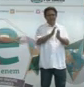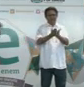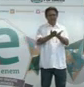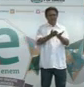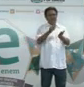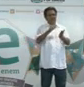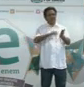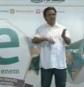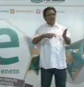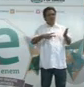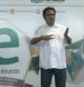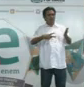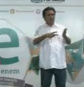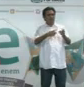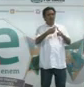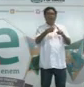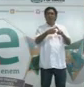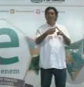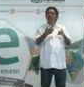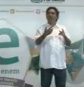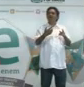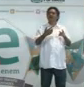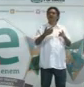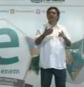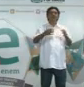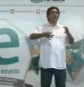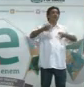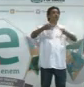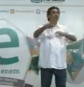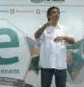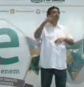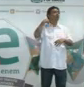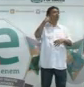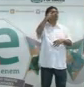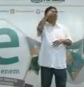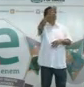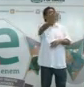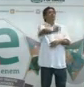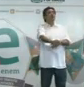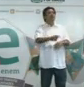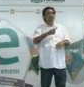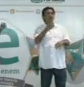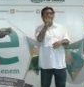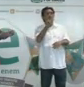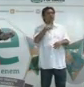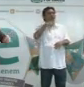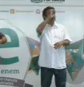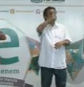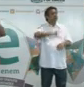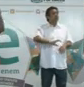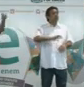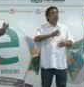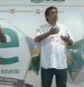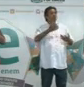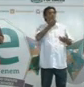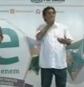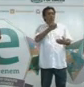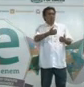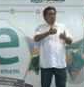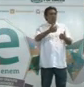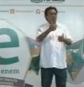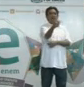por exemplo, a um verme, é porque, qual o seu julgamento? É porque não havia um cidadão, uma pessoa de